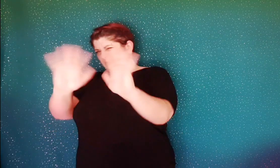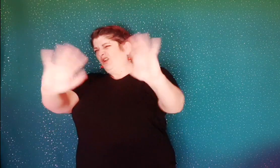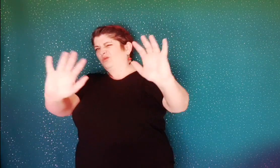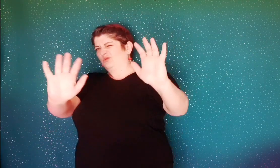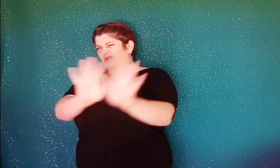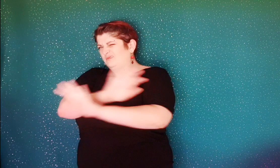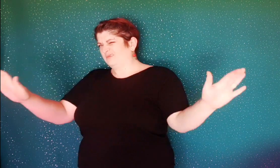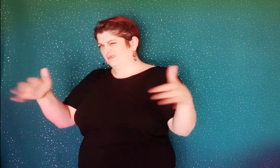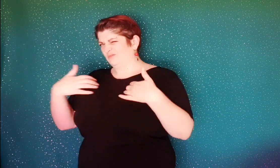Sans moi.